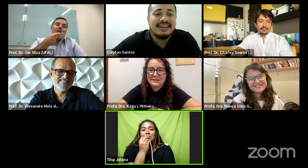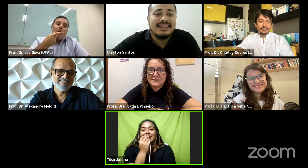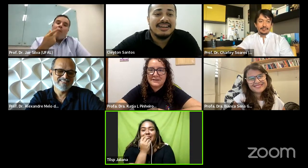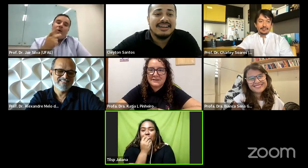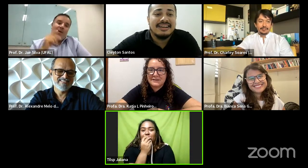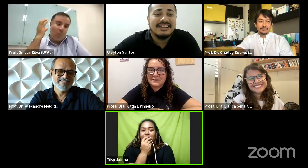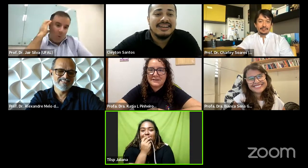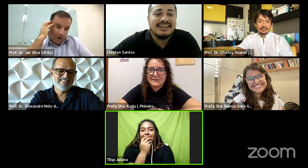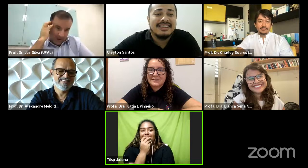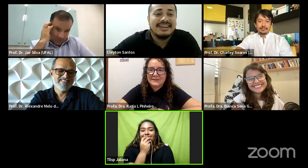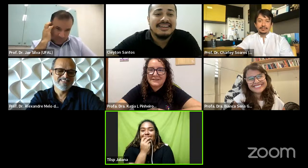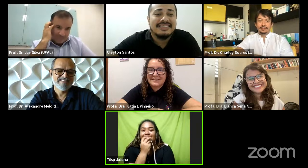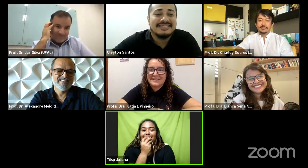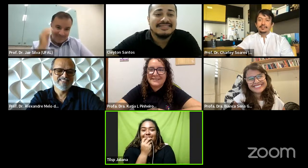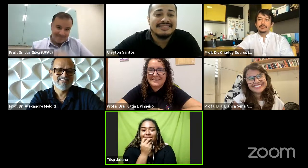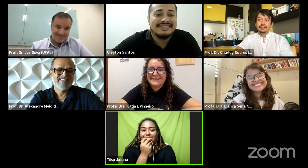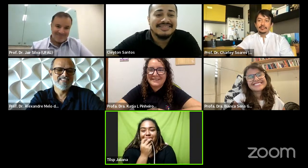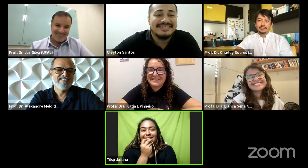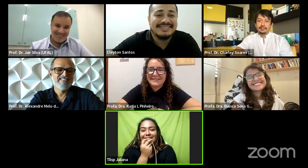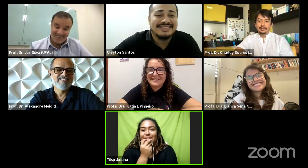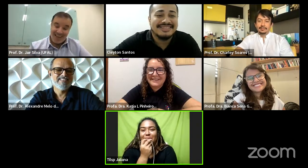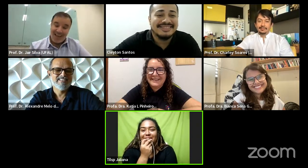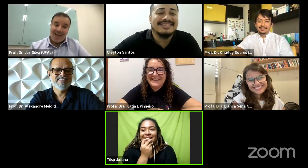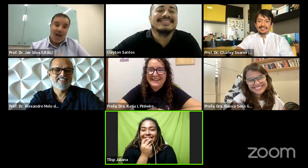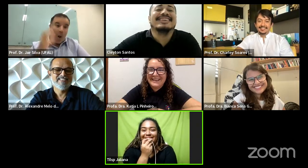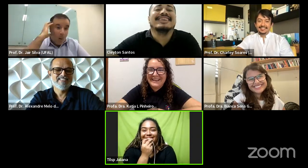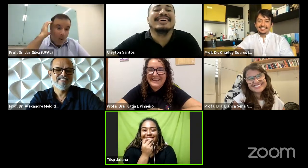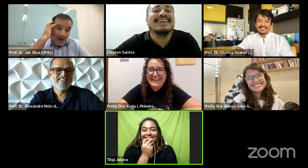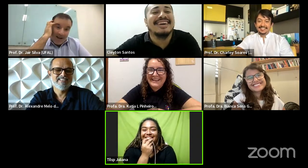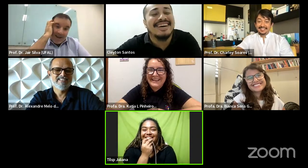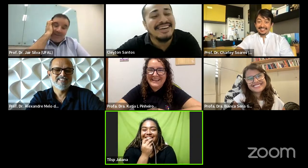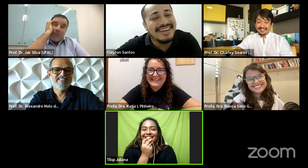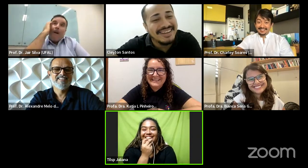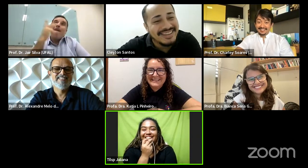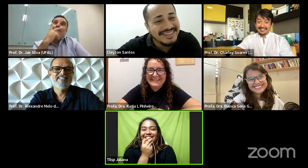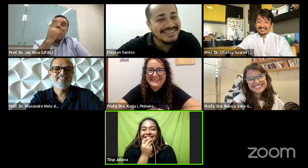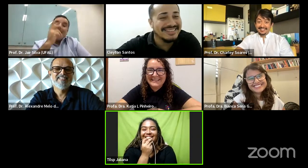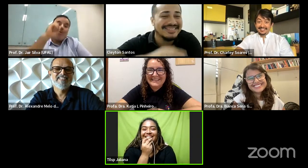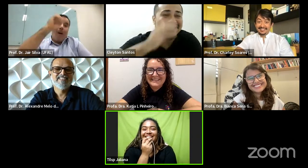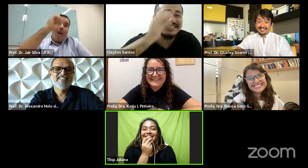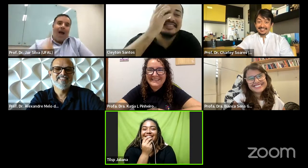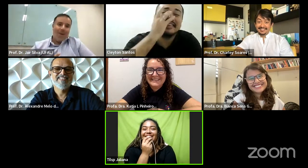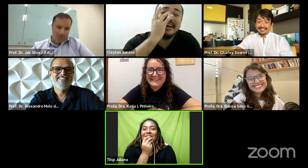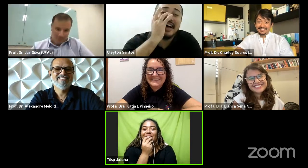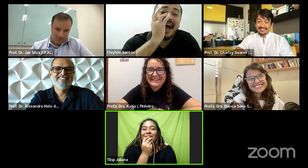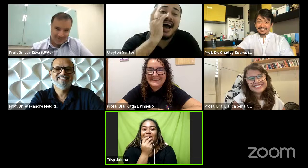Ok, muito obrigada, professora Kátia. E o que falar sobre Cleiton, né?